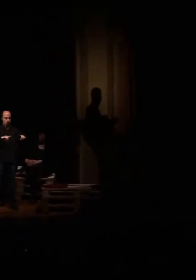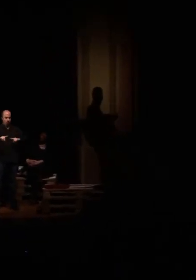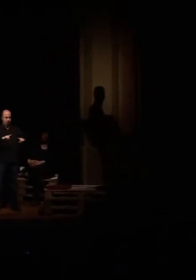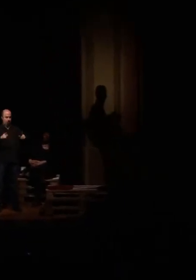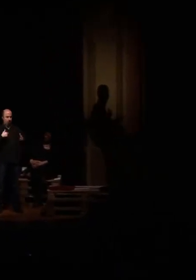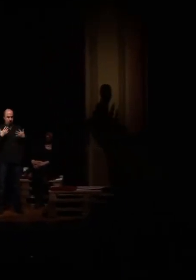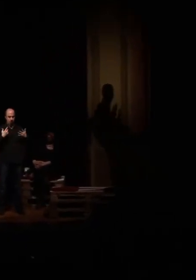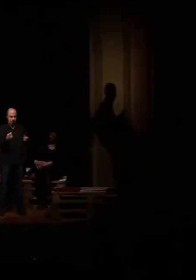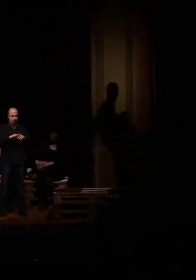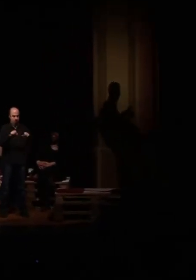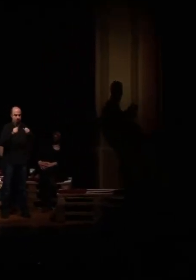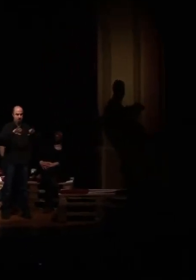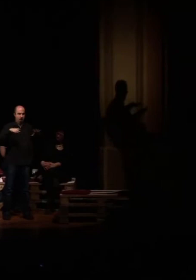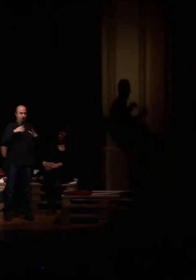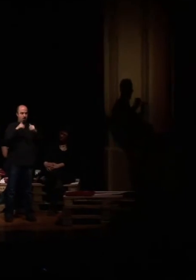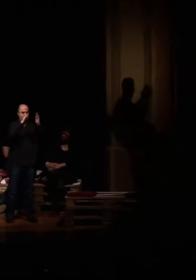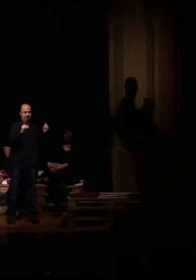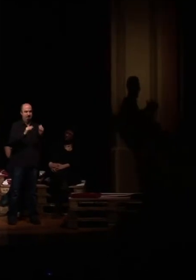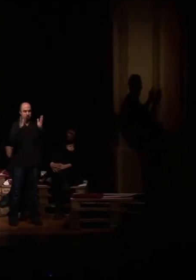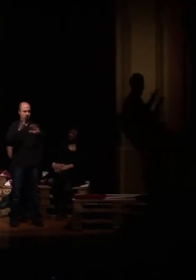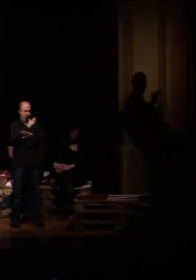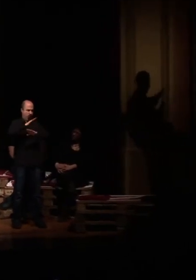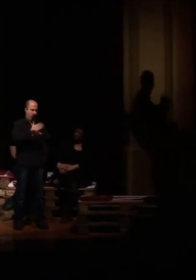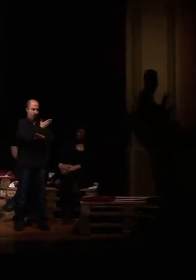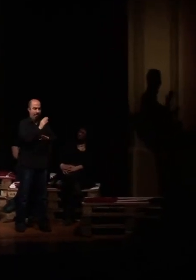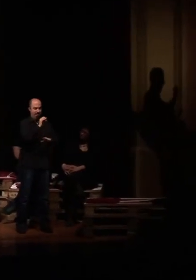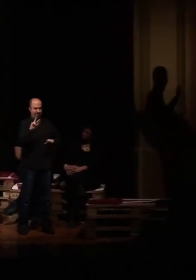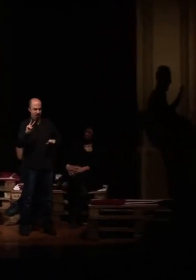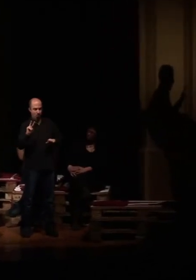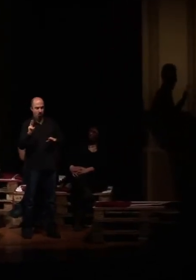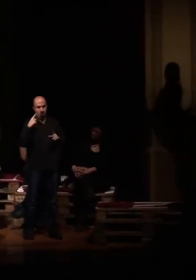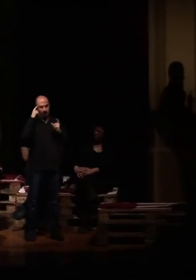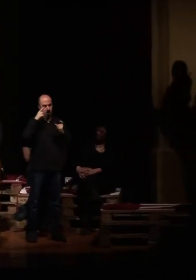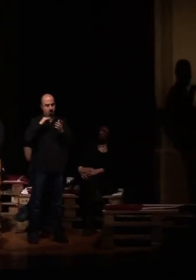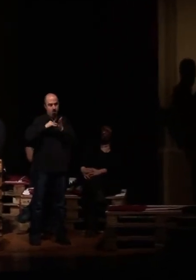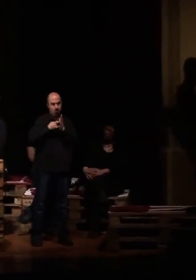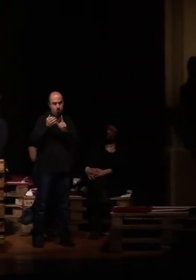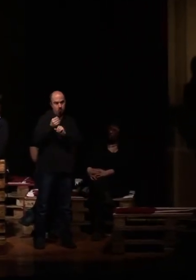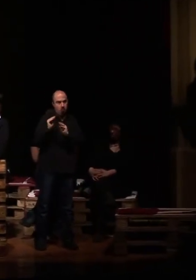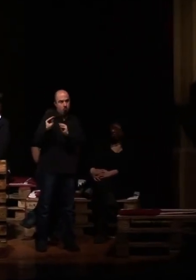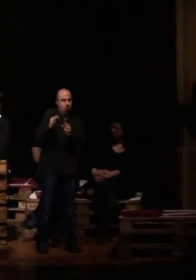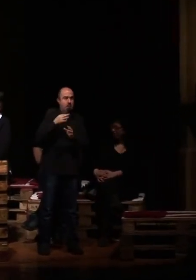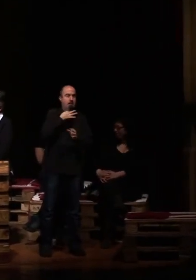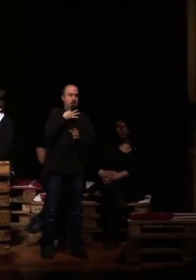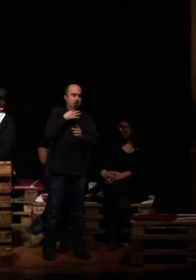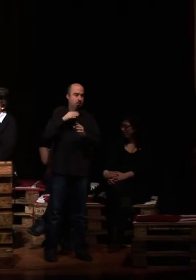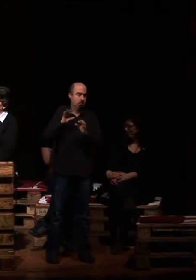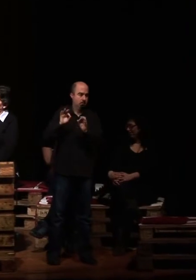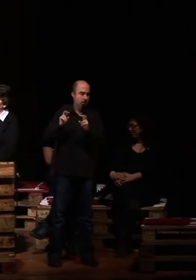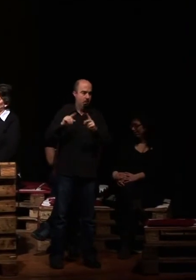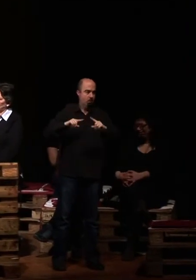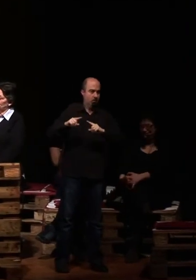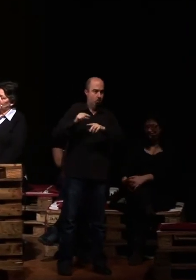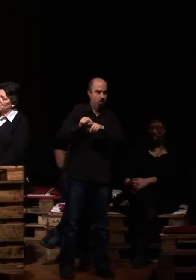necessària de ruptura en el terreny institucional. CiU ha intentat resoldre la seva crisi organitzativa